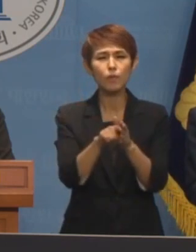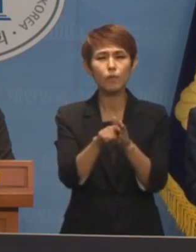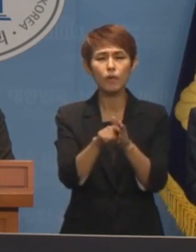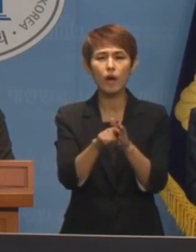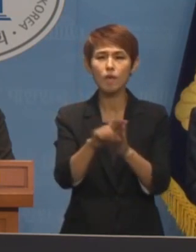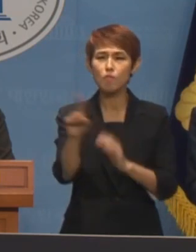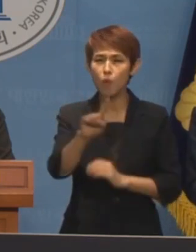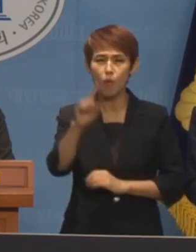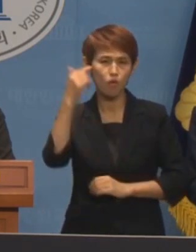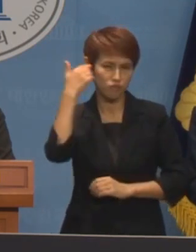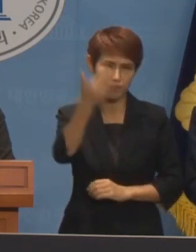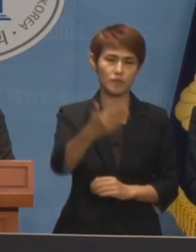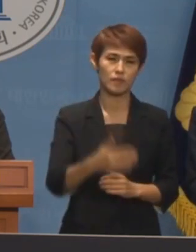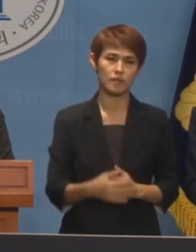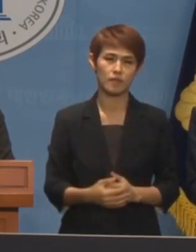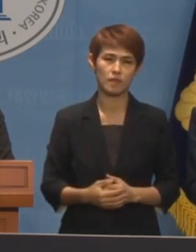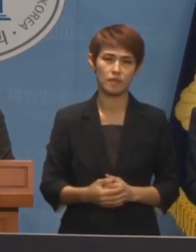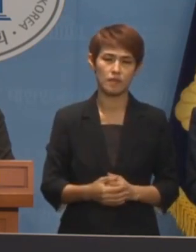무엇인지 질문하며